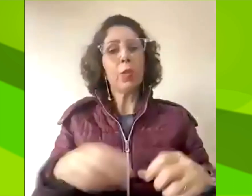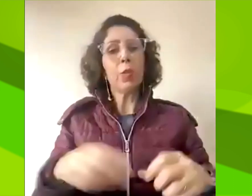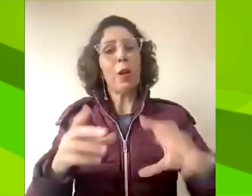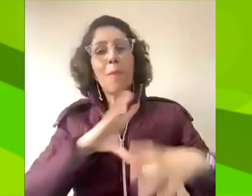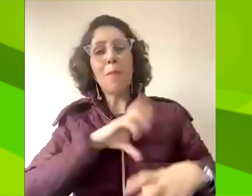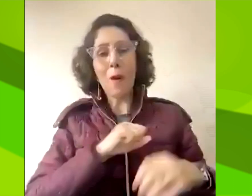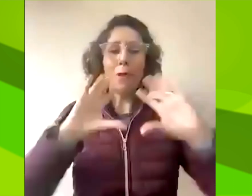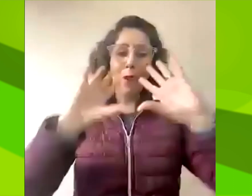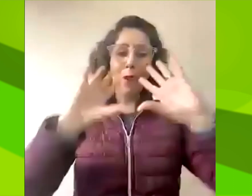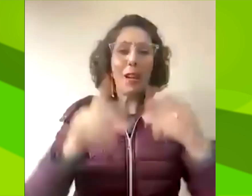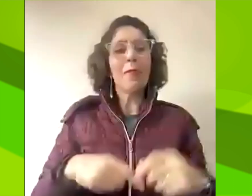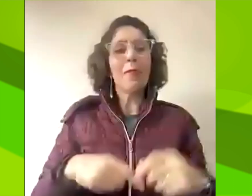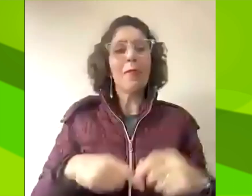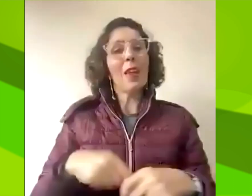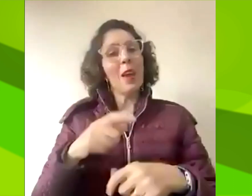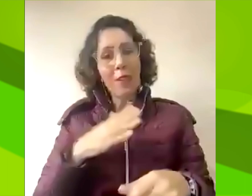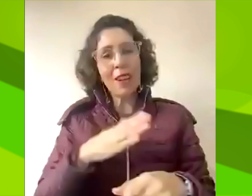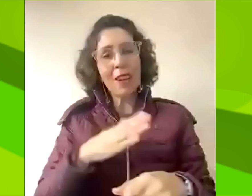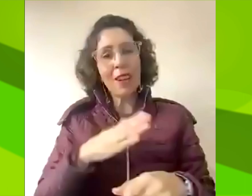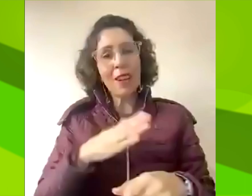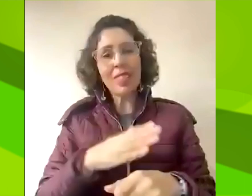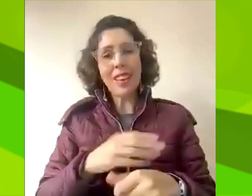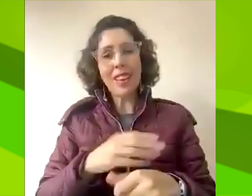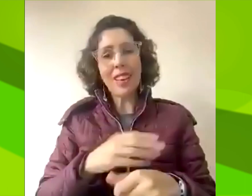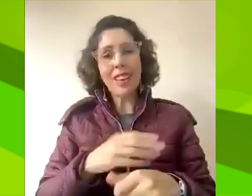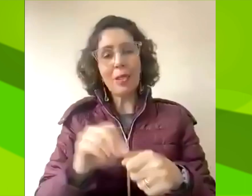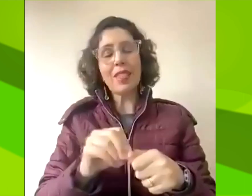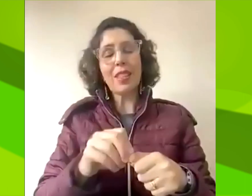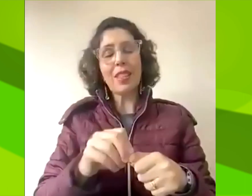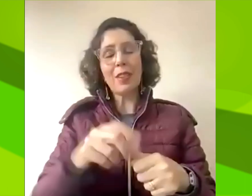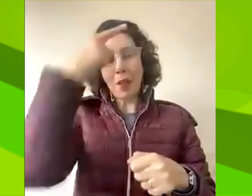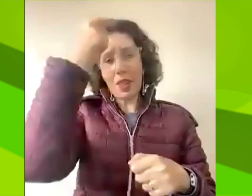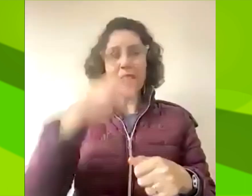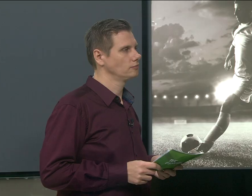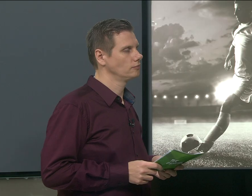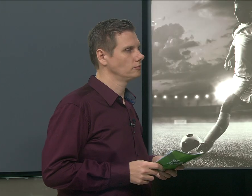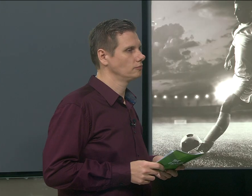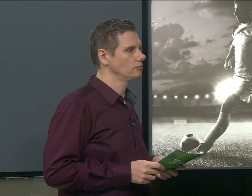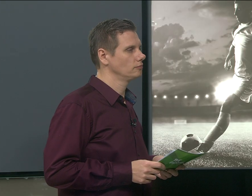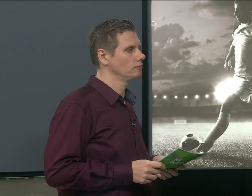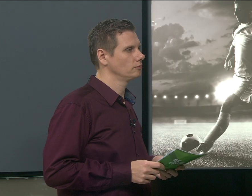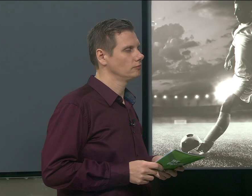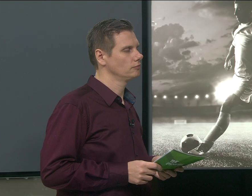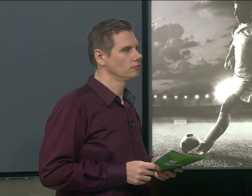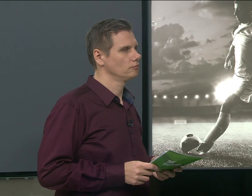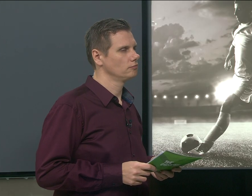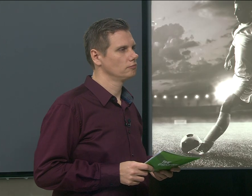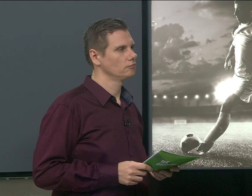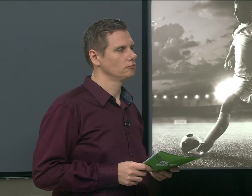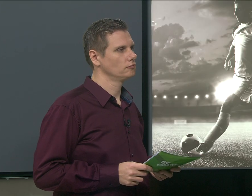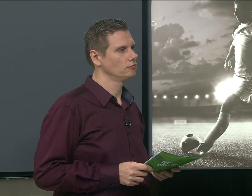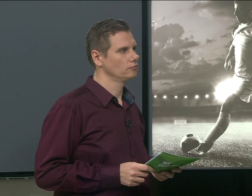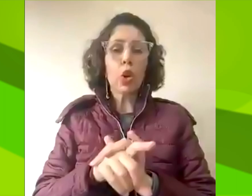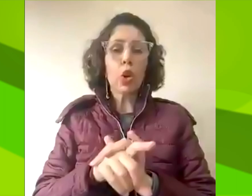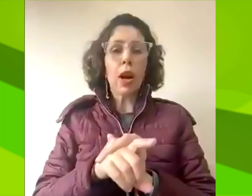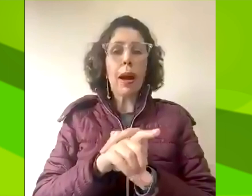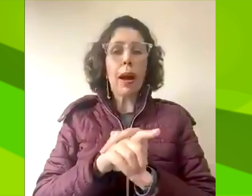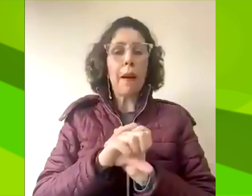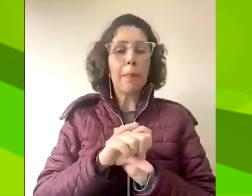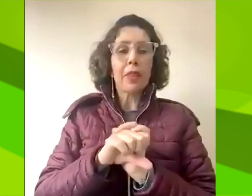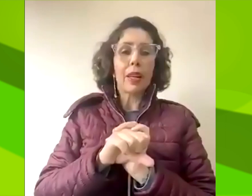ao vôlei, eu fui fazer, então, fiz a faculdade de educação física. Então, a gente começou a